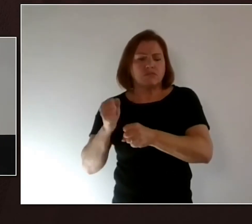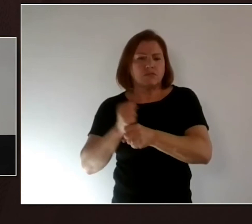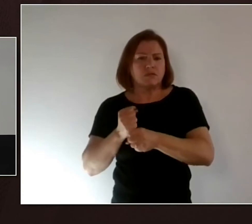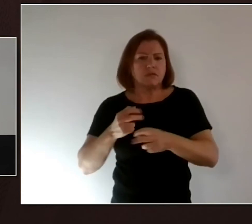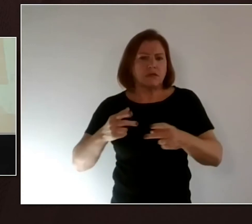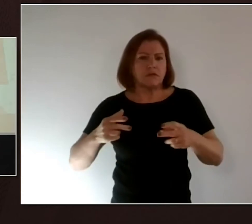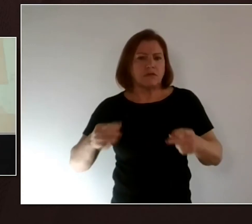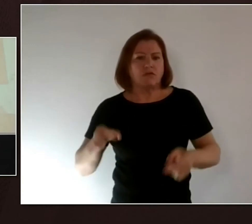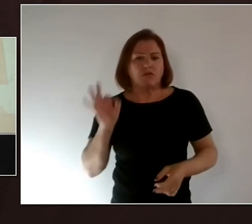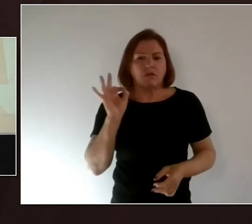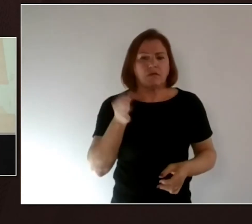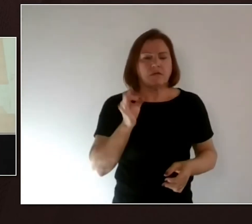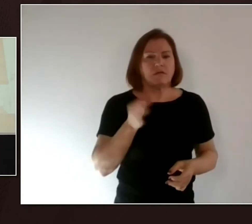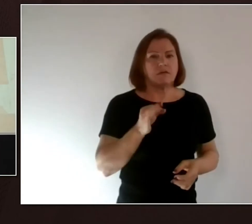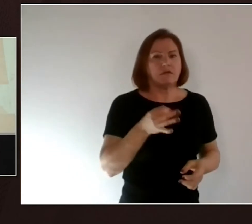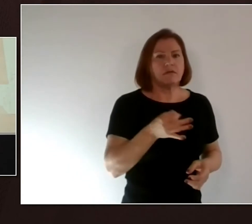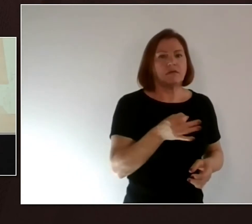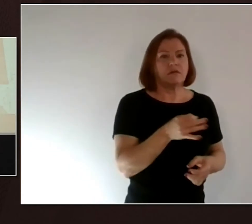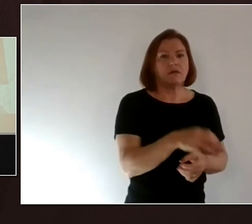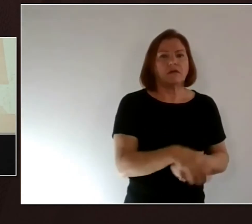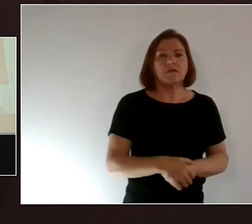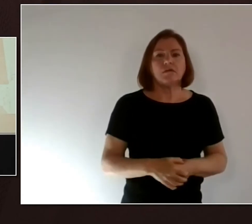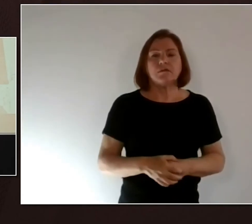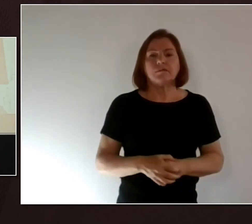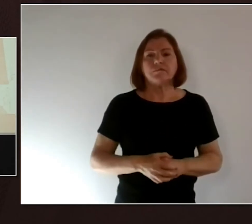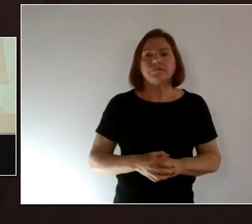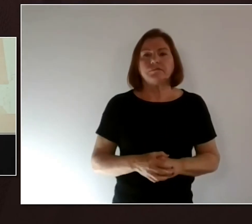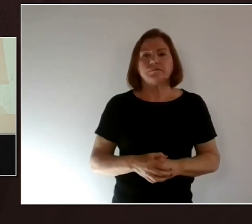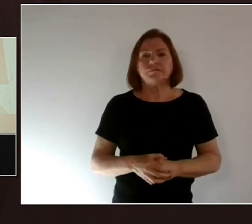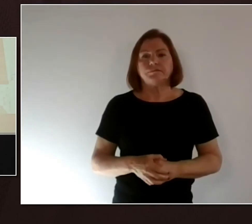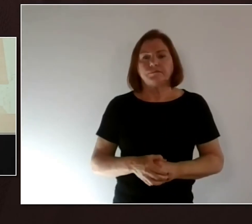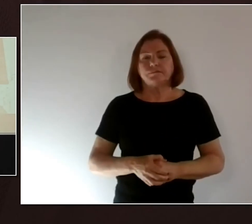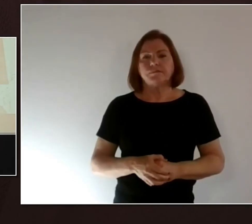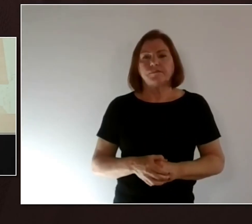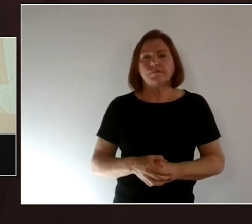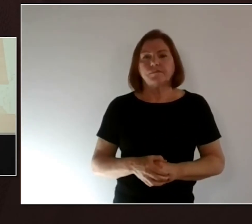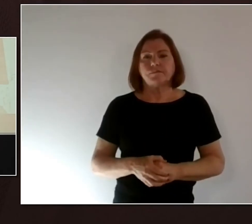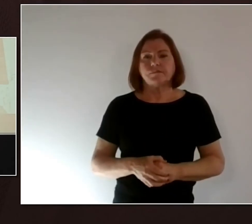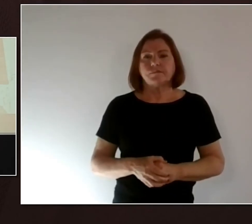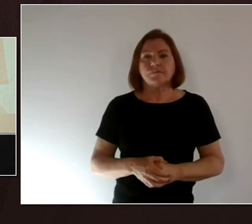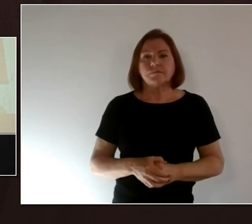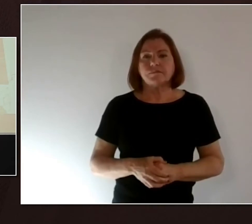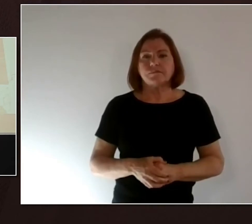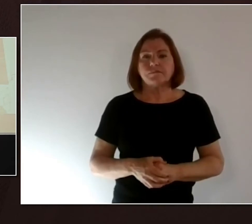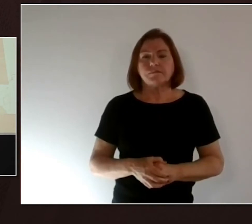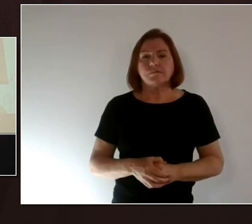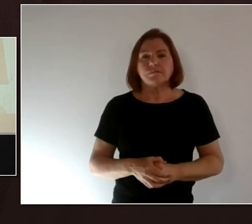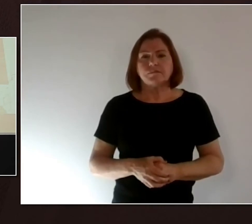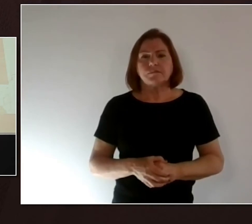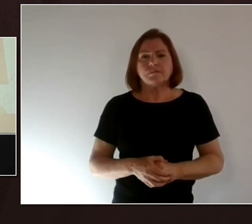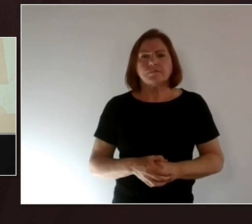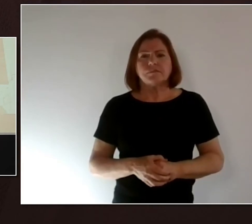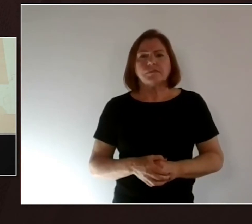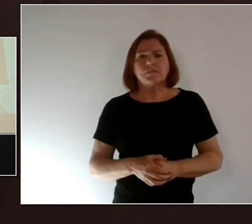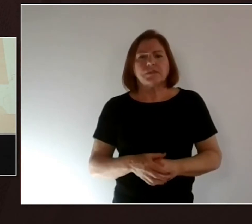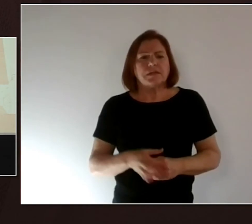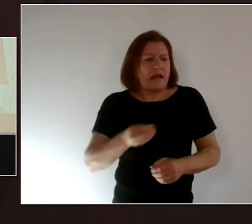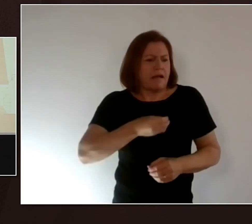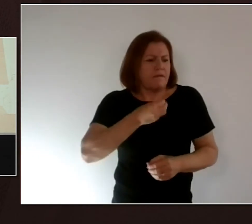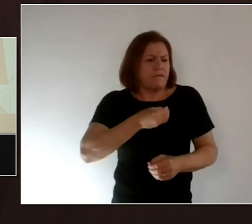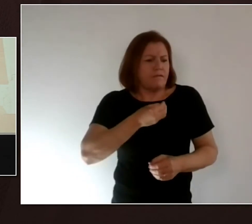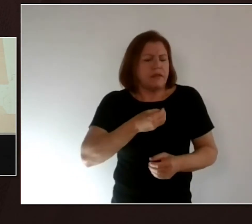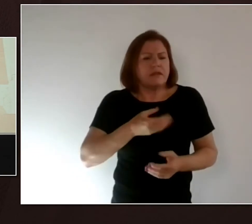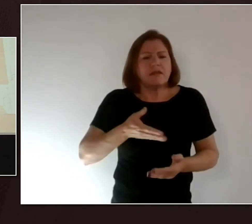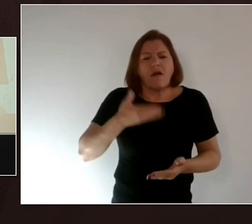falei no dia 6 de dezembro de 2020. Então, tem dois aspectos quanto à vida. Tem um estágio